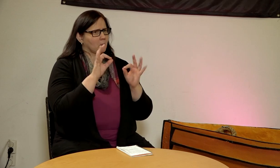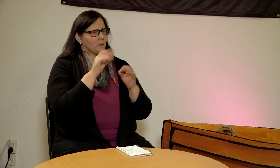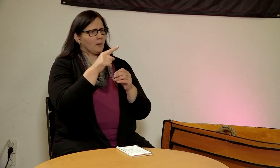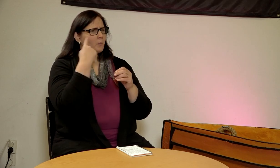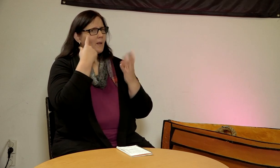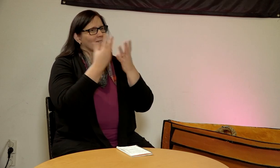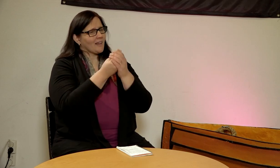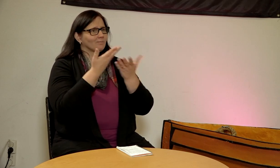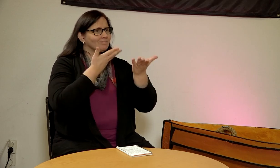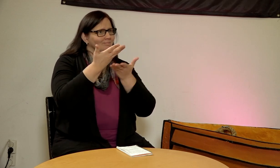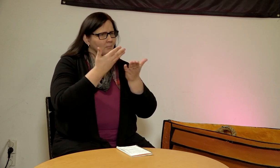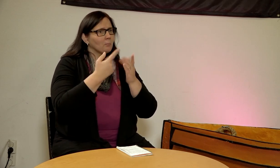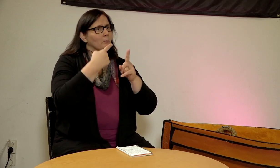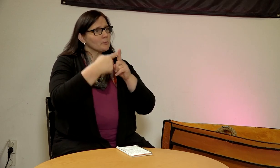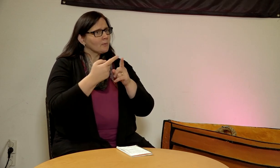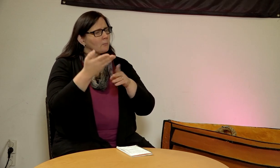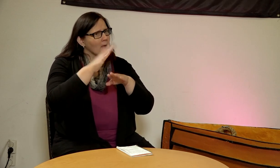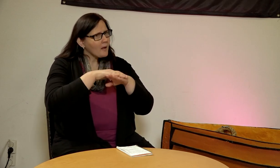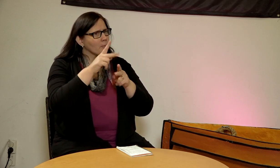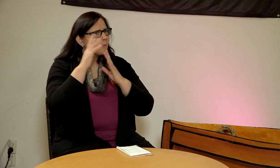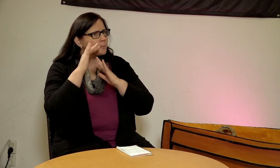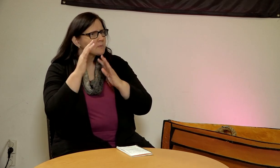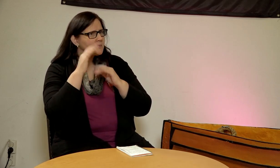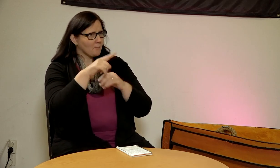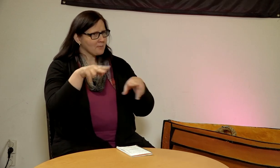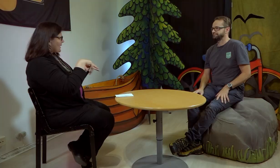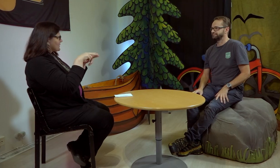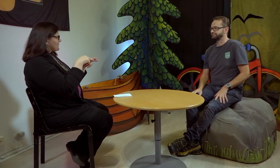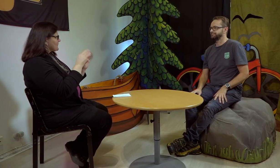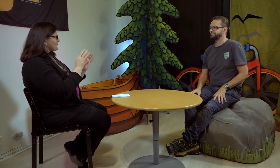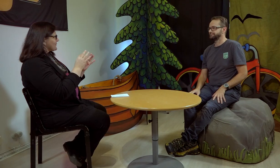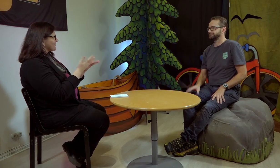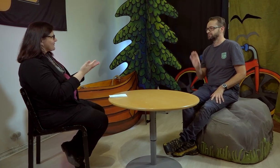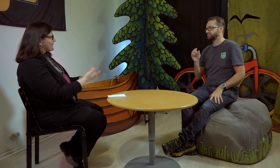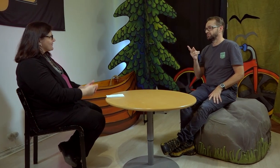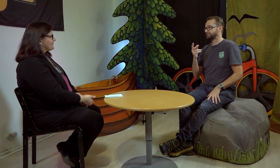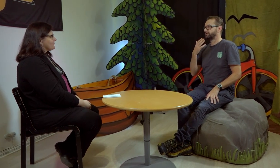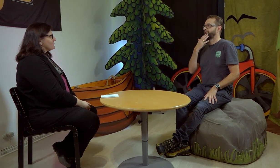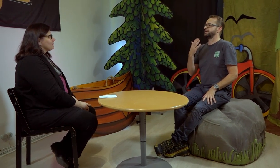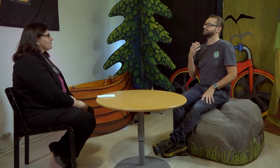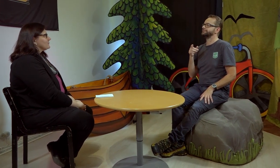Mielenkiintoinen valinta. Kuinka sinä kommunikoit kuulevien kanssa ja miten musiikki ja tanssi onnistuu?